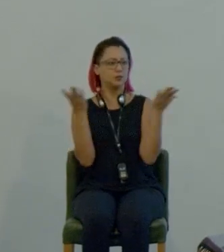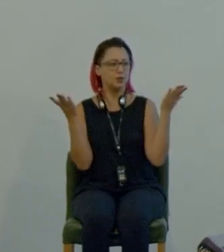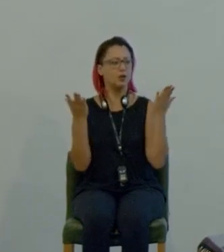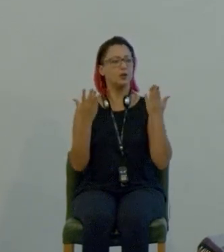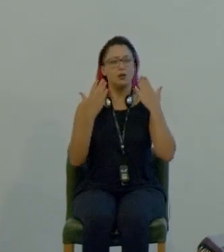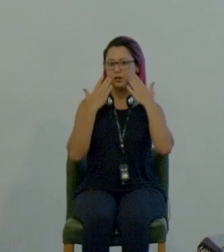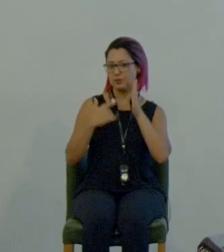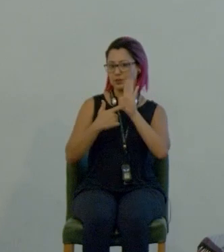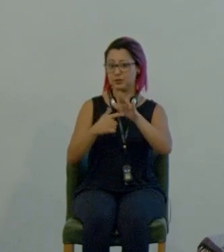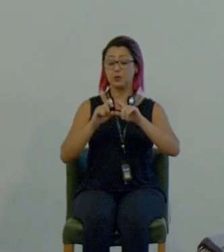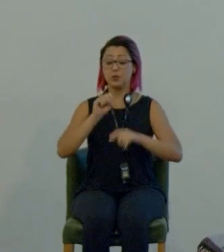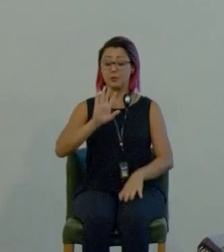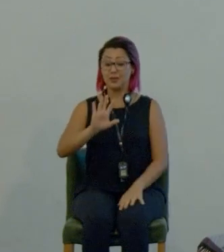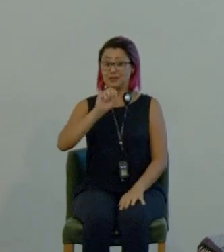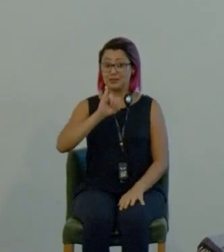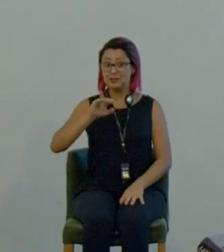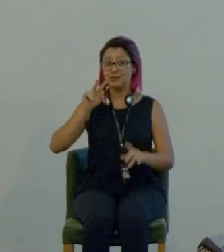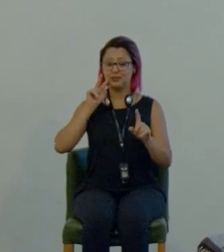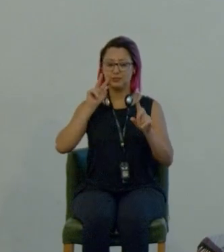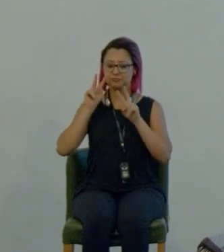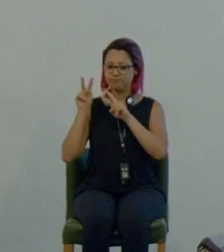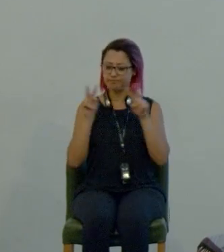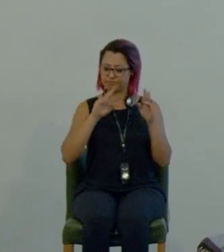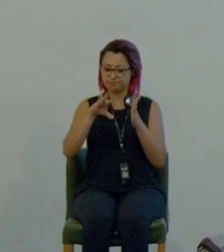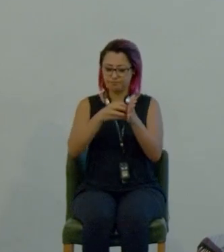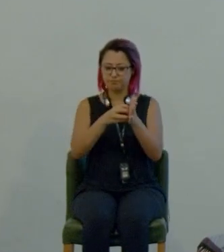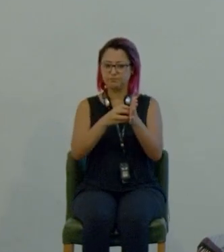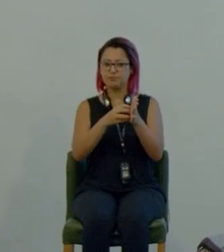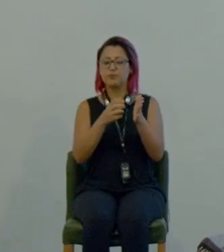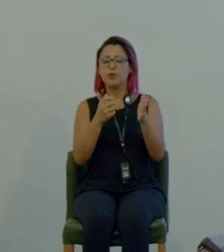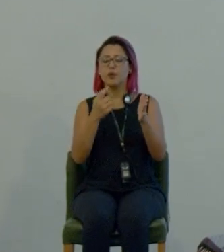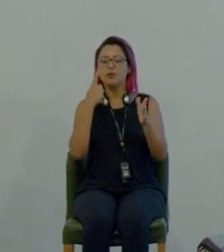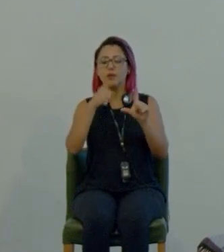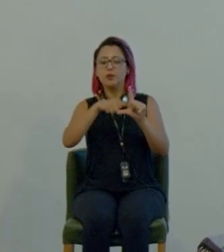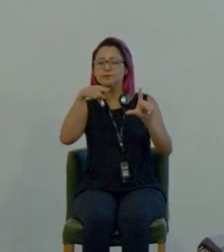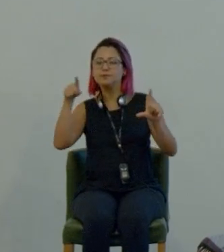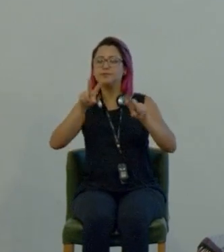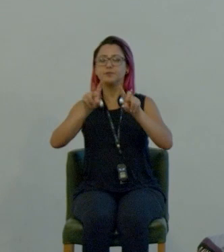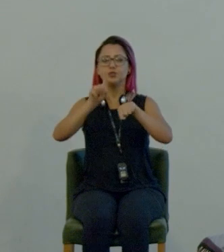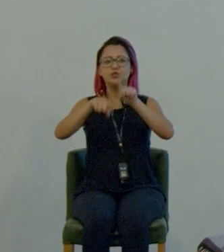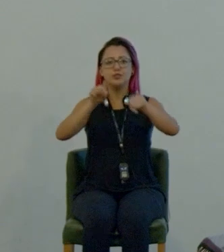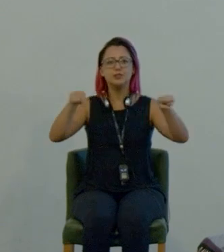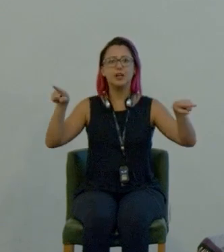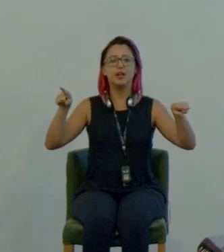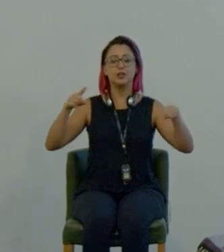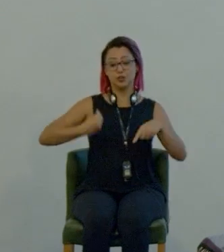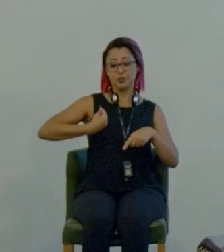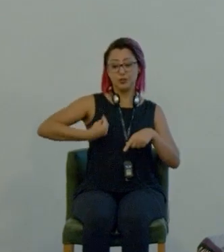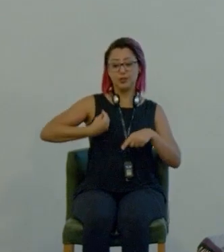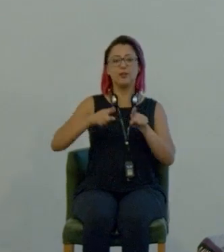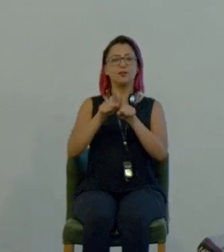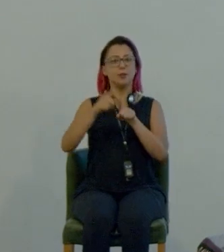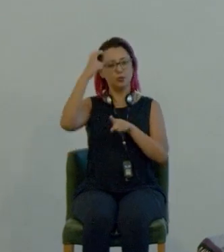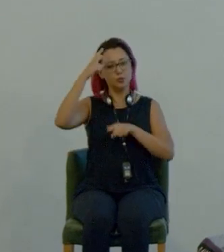gravada. Mas se a gente olhar os números, né, da Amazônia, são números muito surpreendentes, em termos de diversidade biológica e cultural